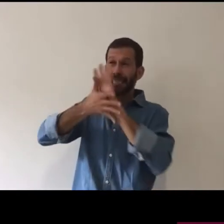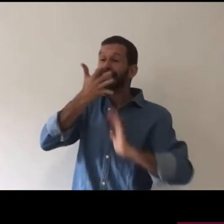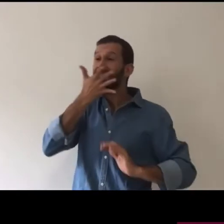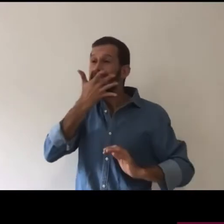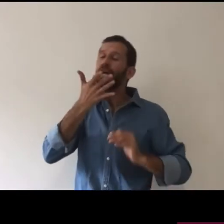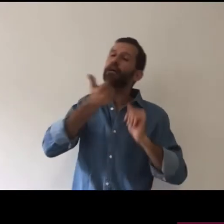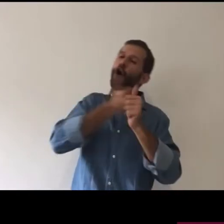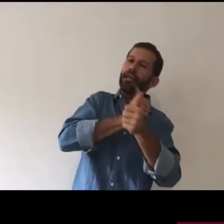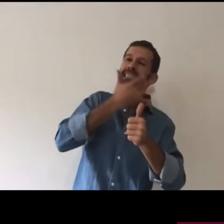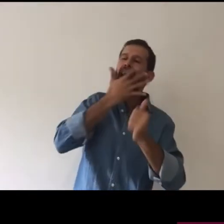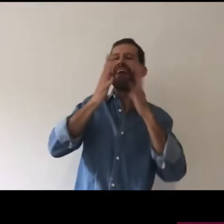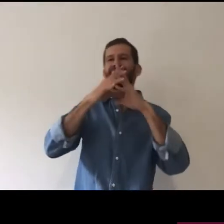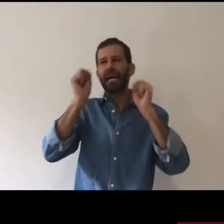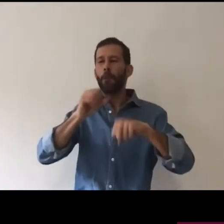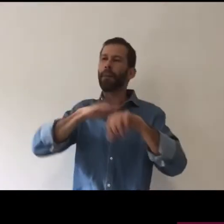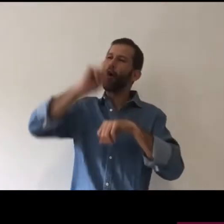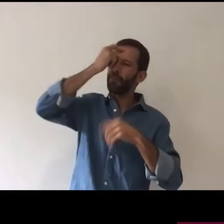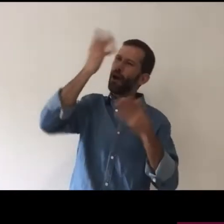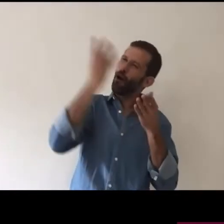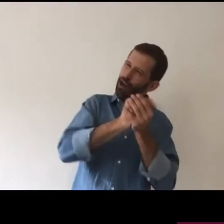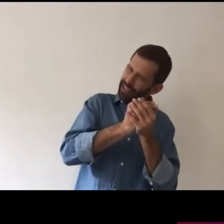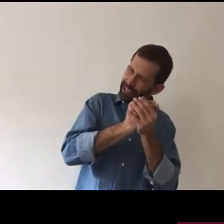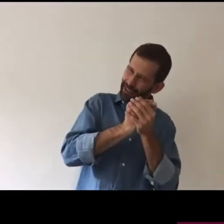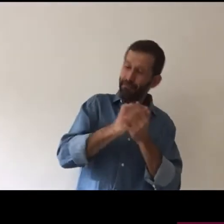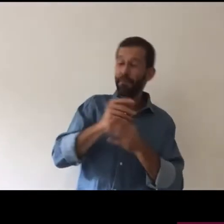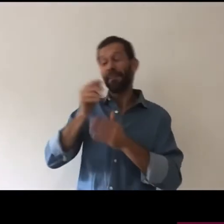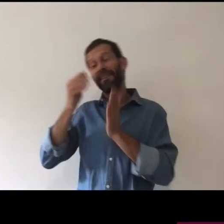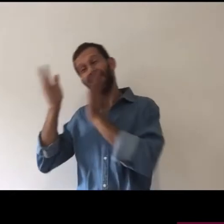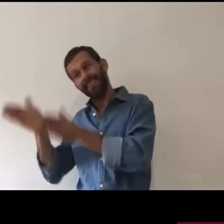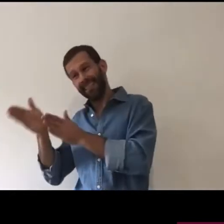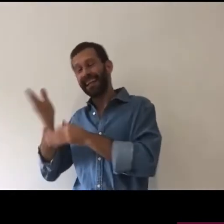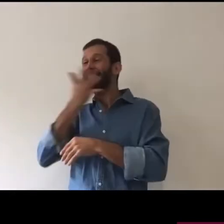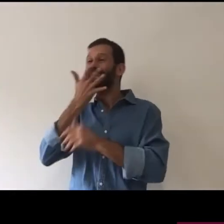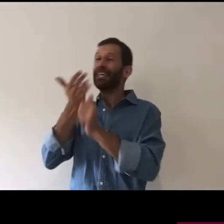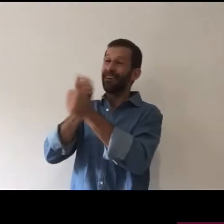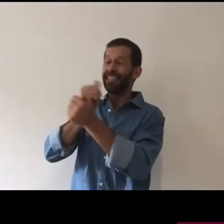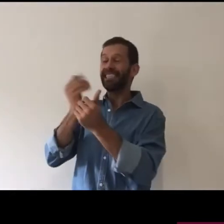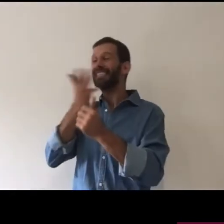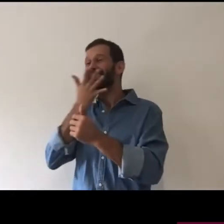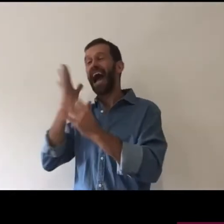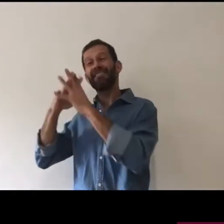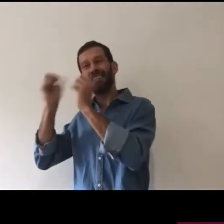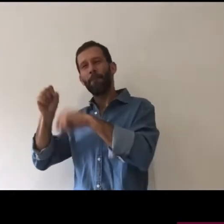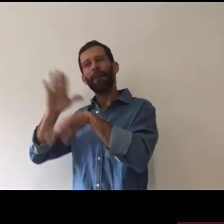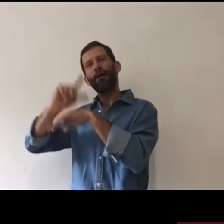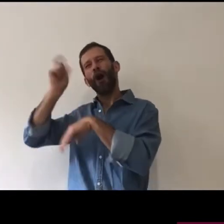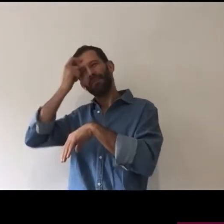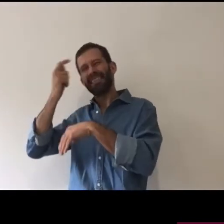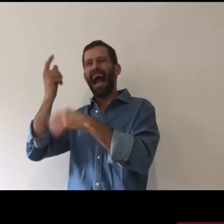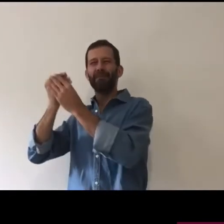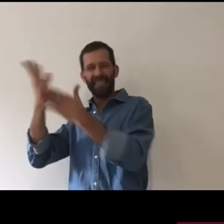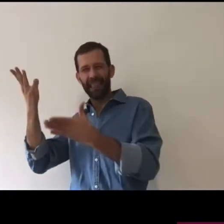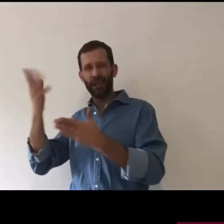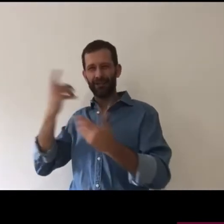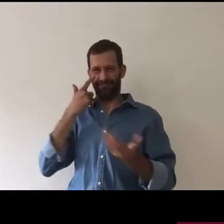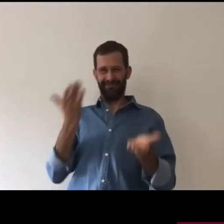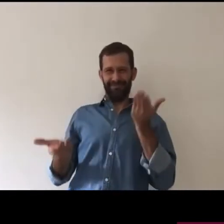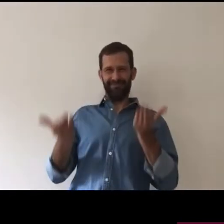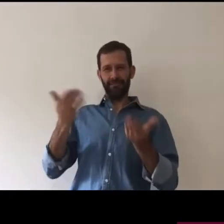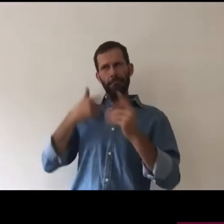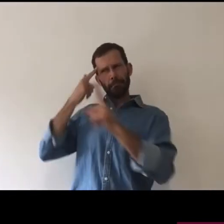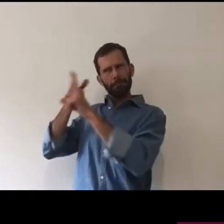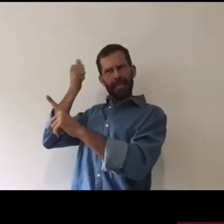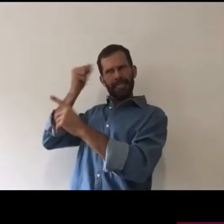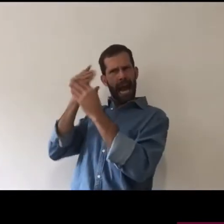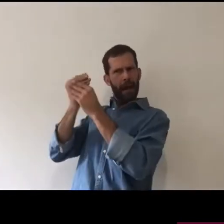de determinados signos, discriminando entre aquellos que son icónicos o arbitrarios para el aprendizaje de signos